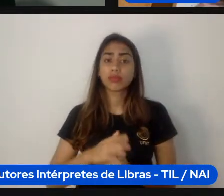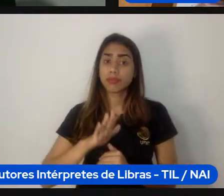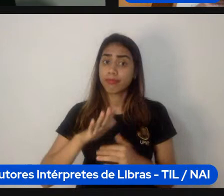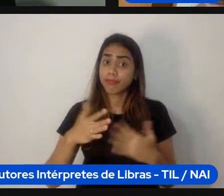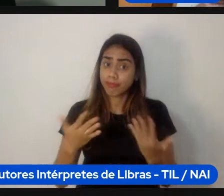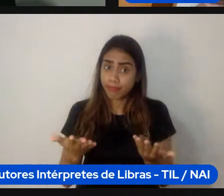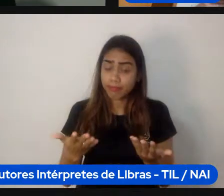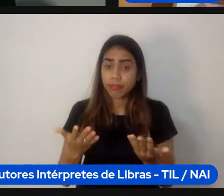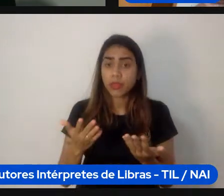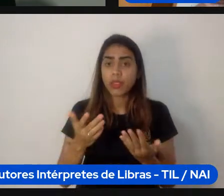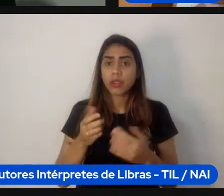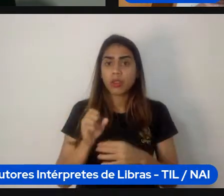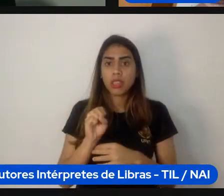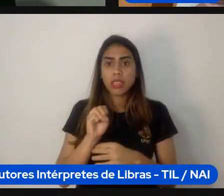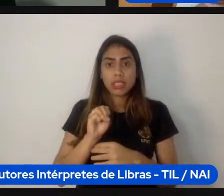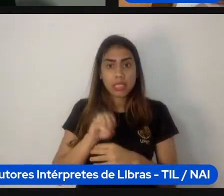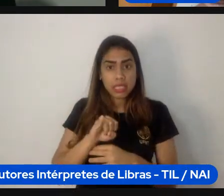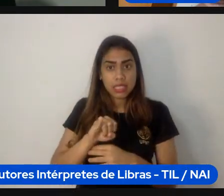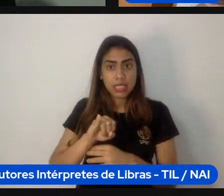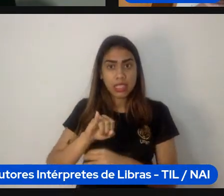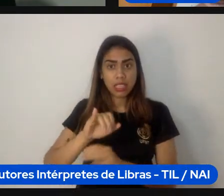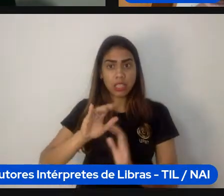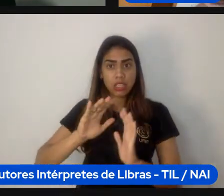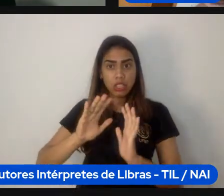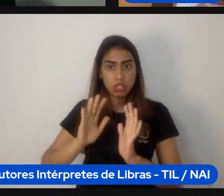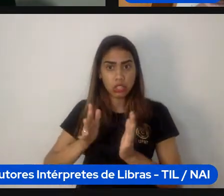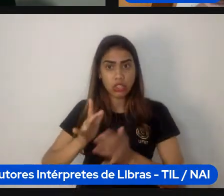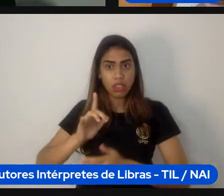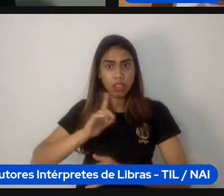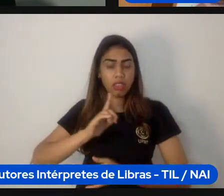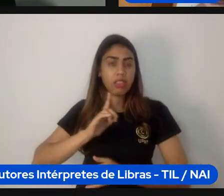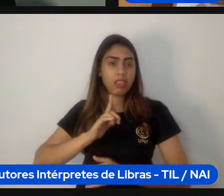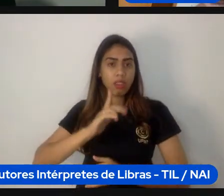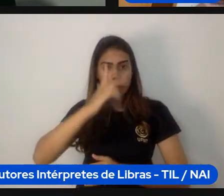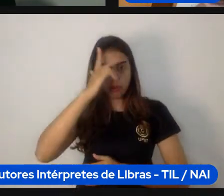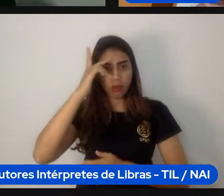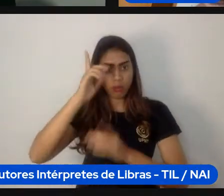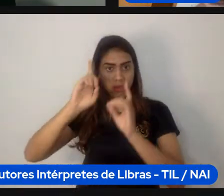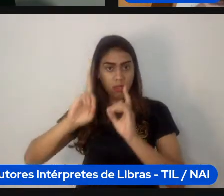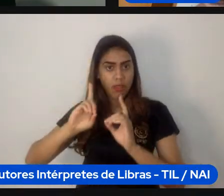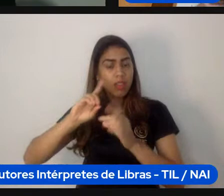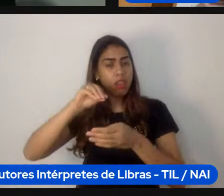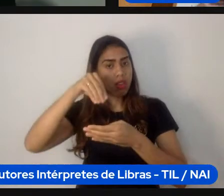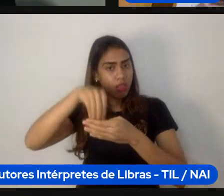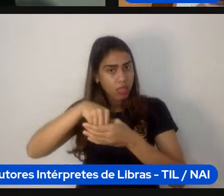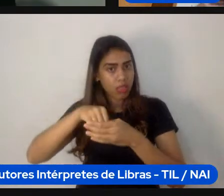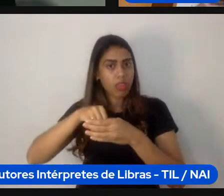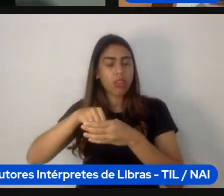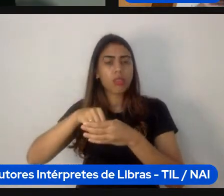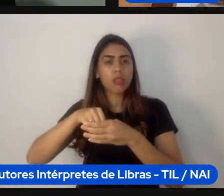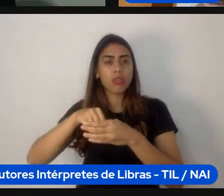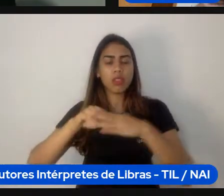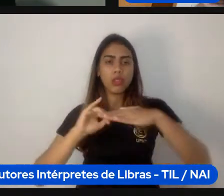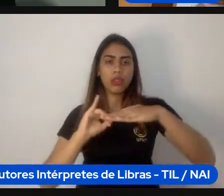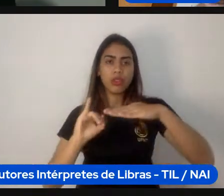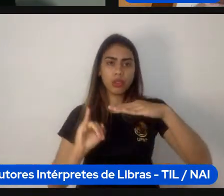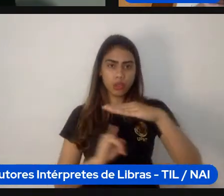É muito importante. Eu acho que vem outros vídeos falar um pouco sobre.